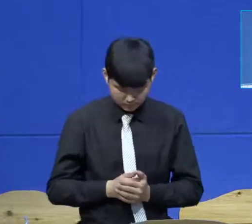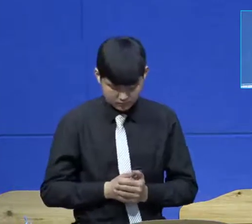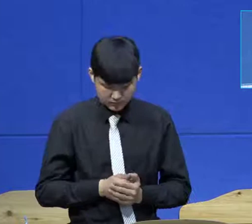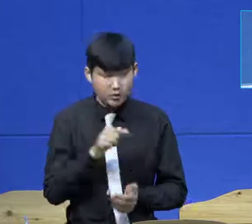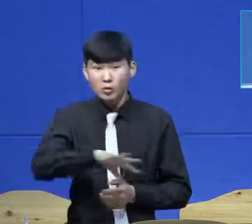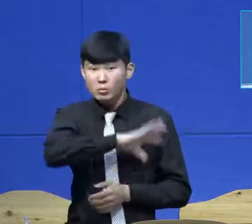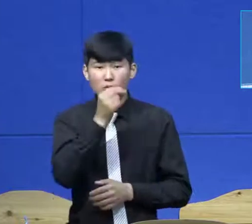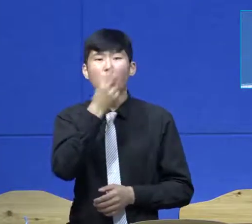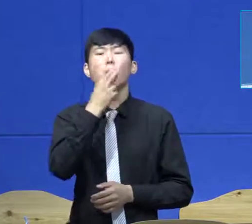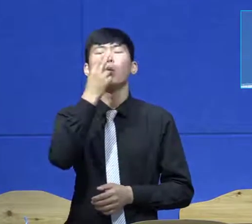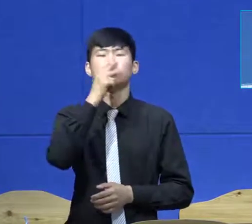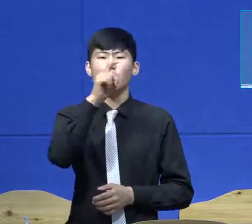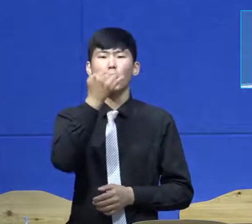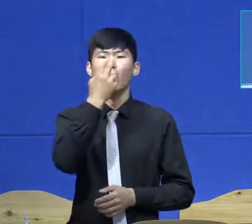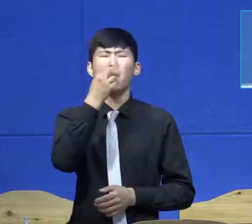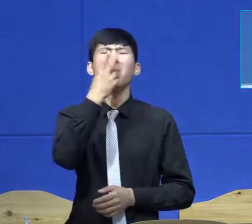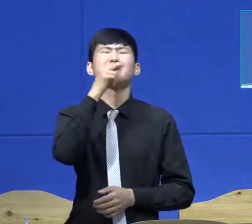Эднэр бүгд худал байна аа.